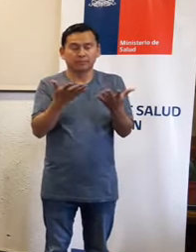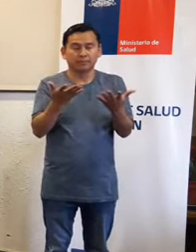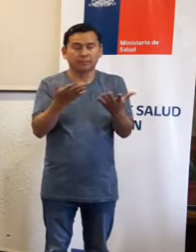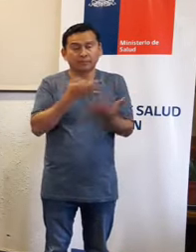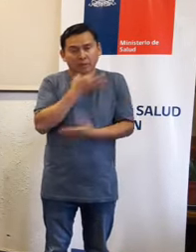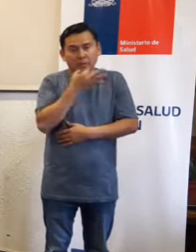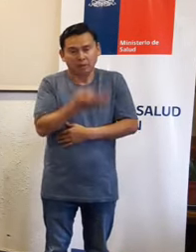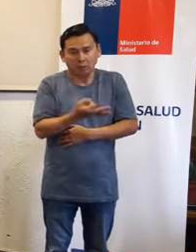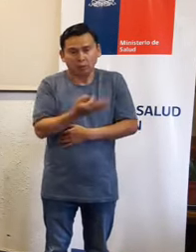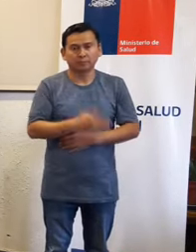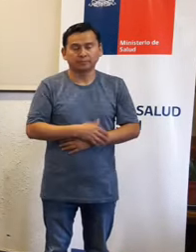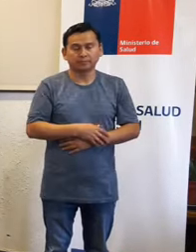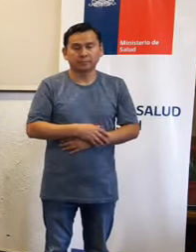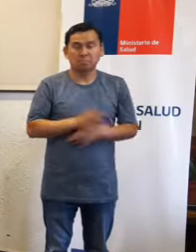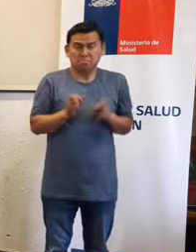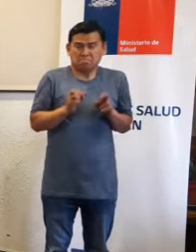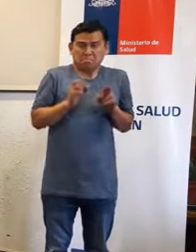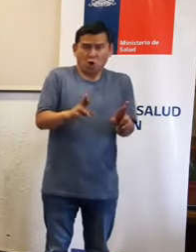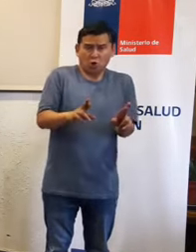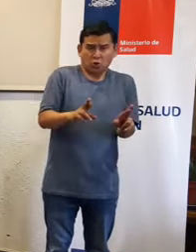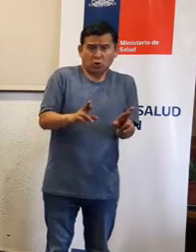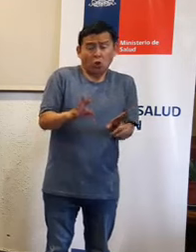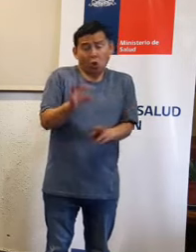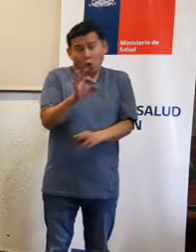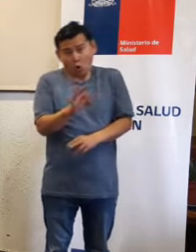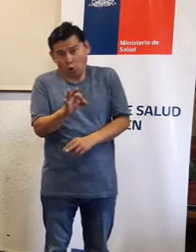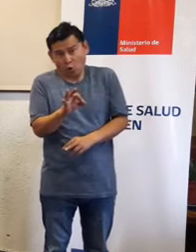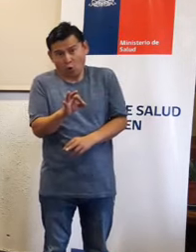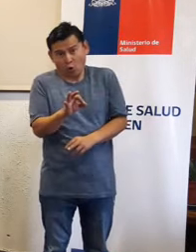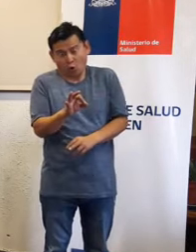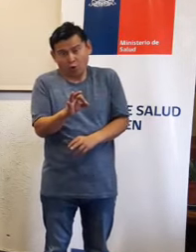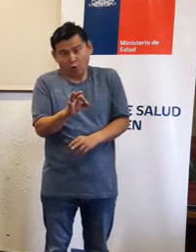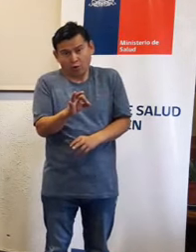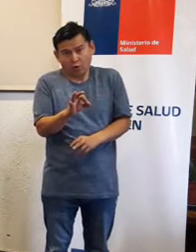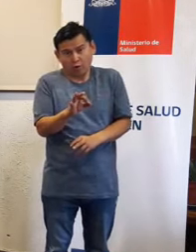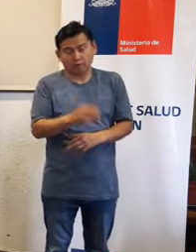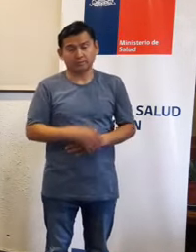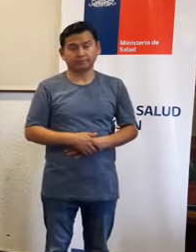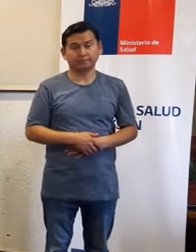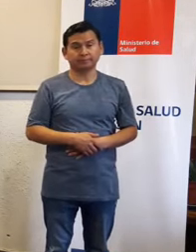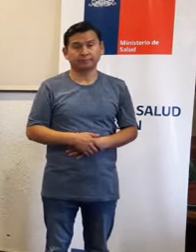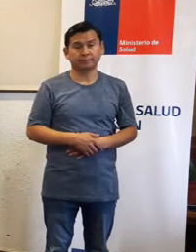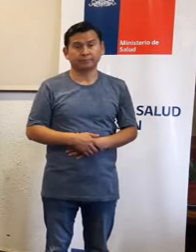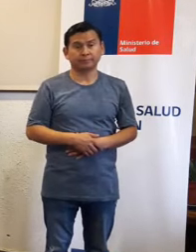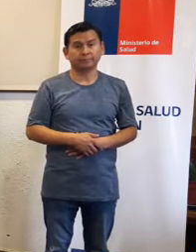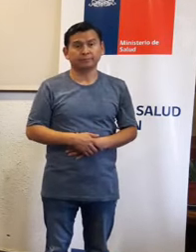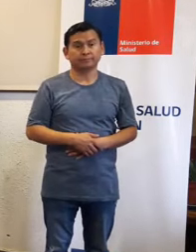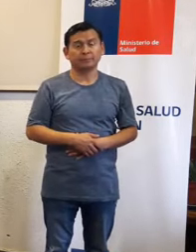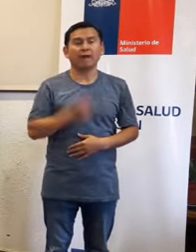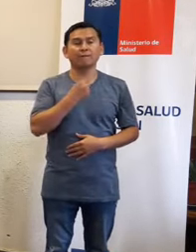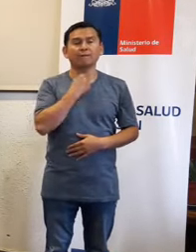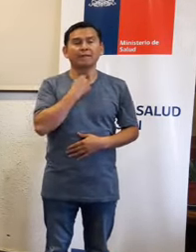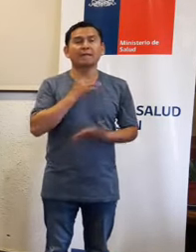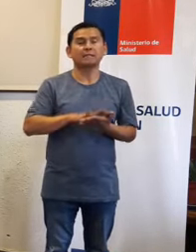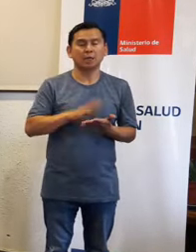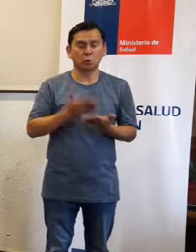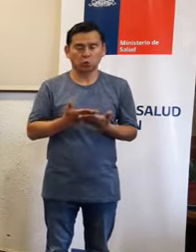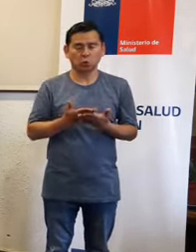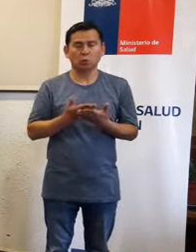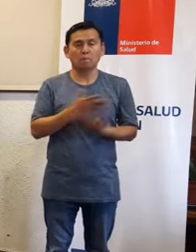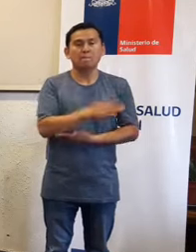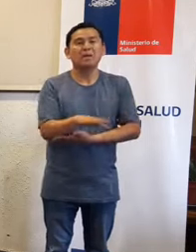digamos, empeoran o colocan de manera que afecta la salud el